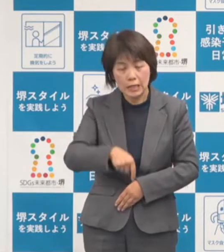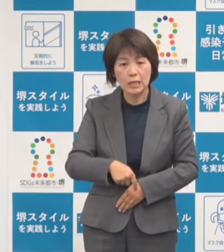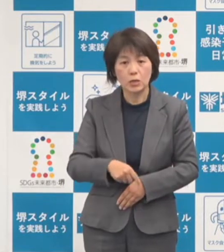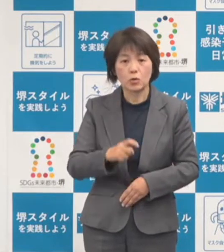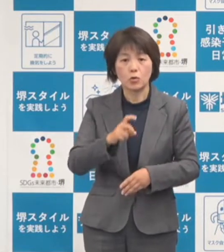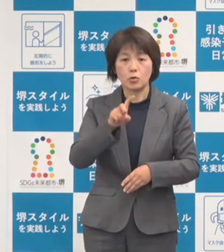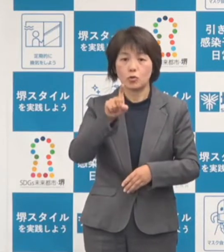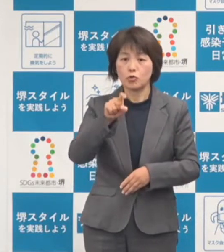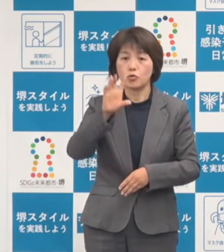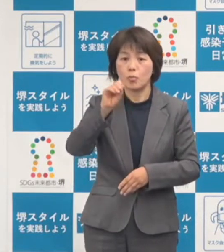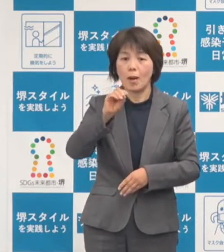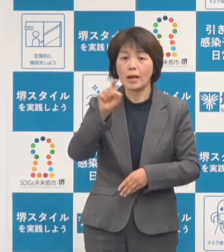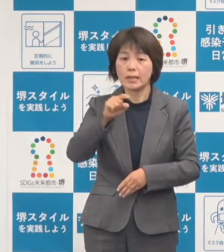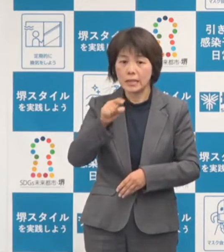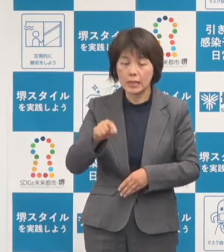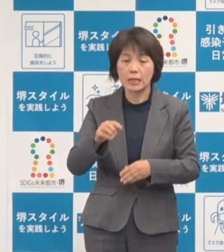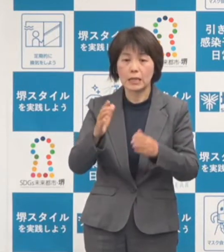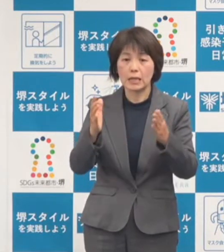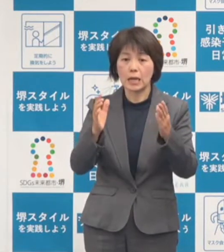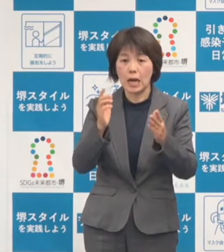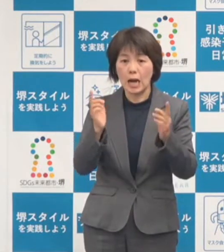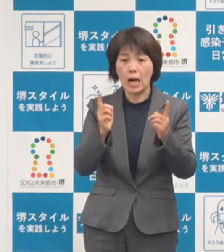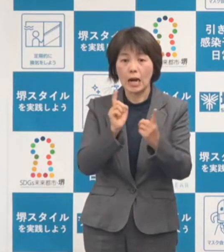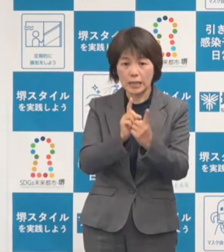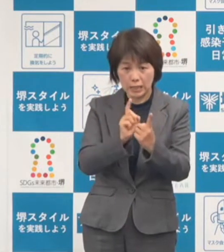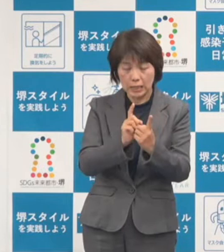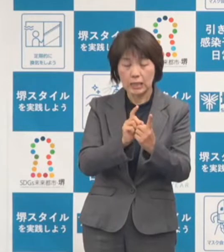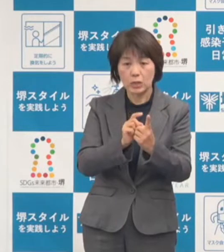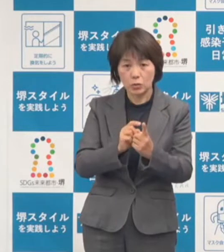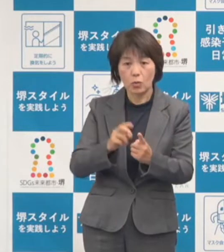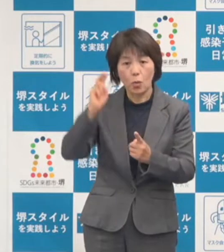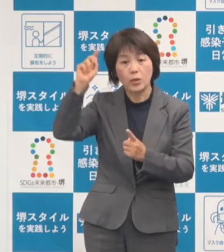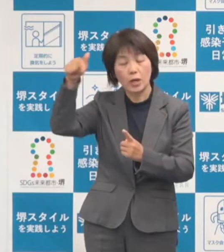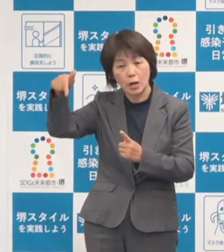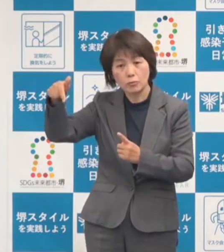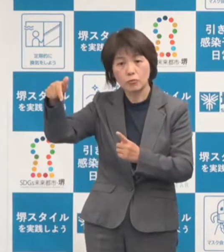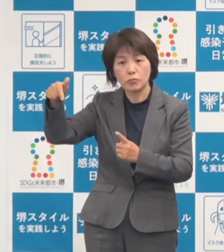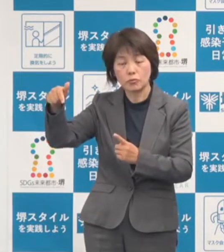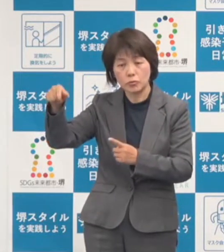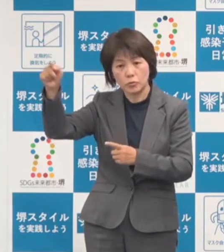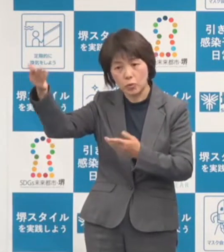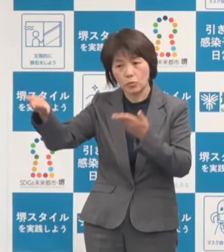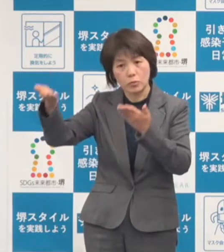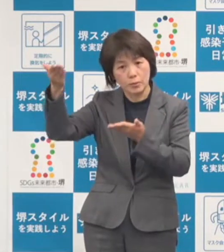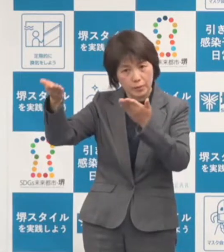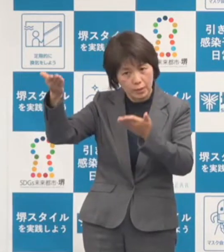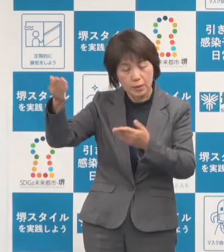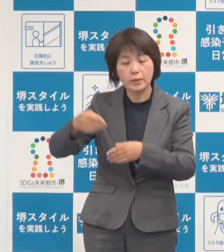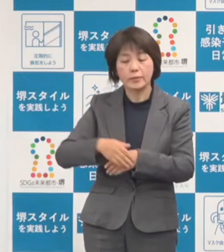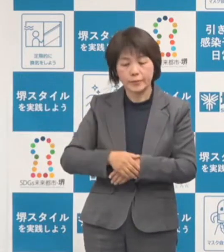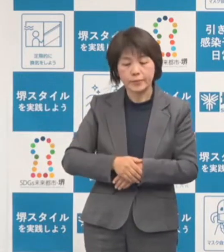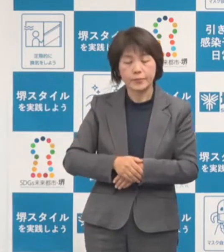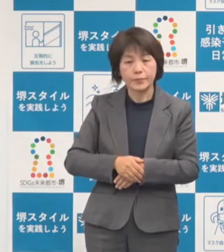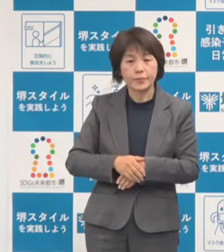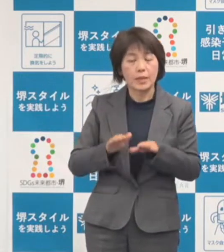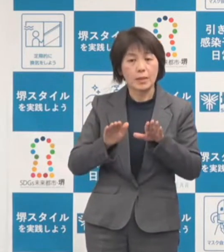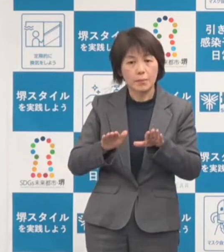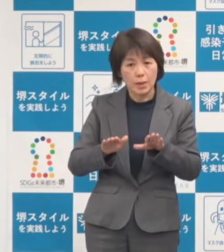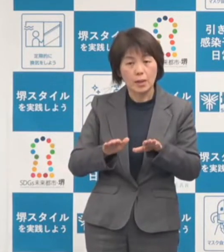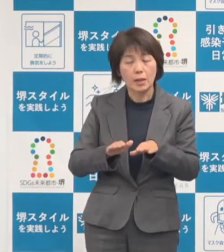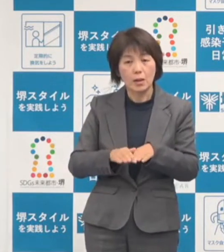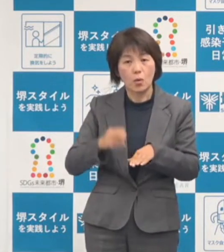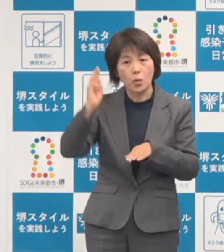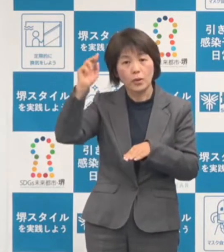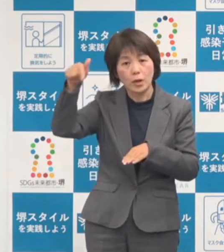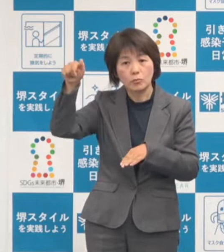人あたりと、大阪府全体の10万人あたりの新規陽性者数を比較をしております。現在のところ、